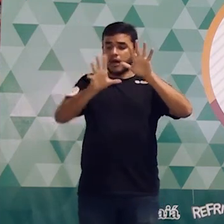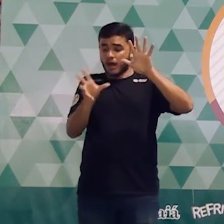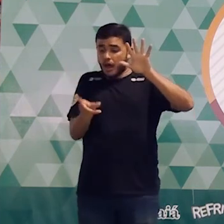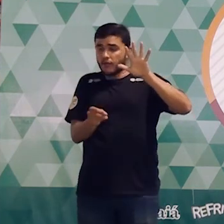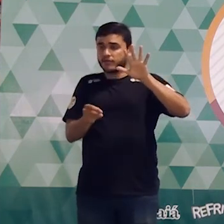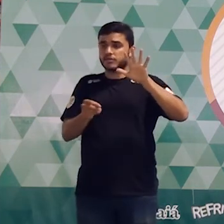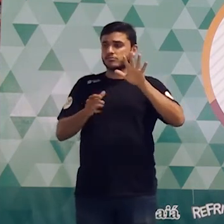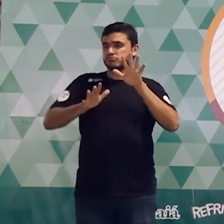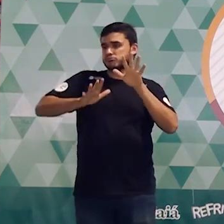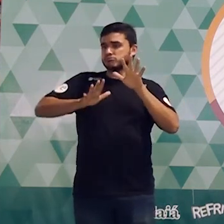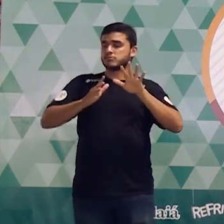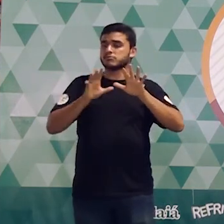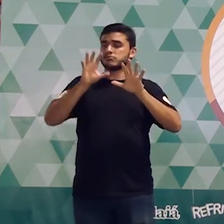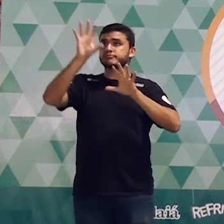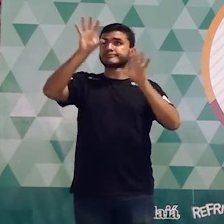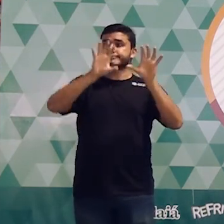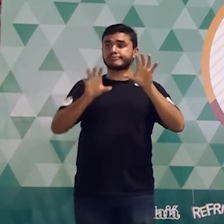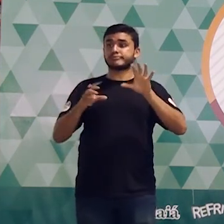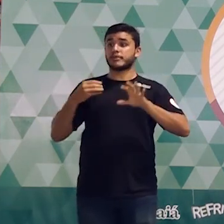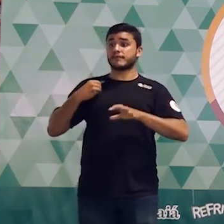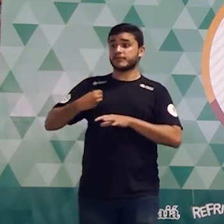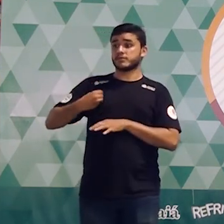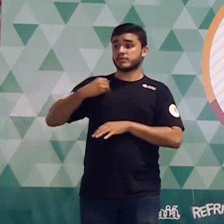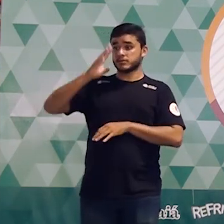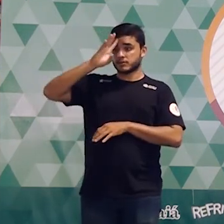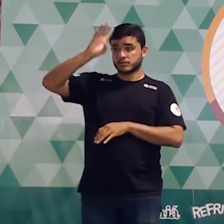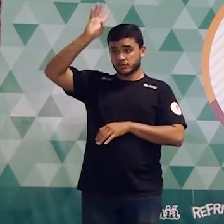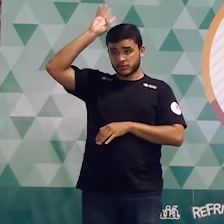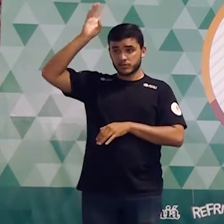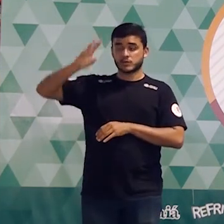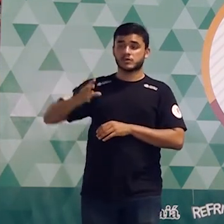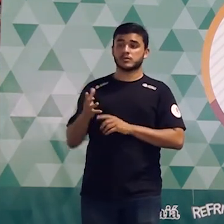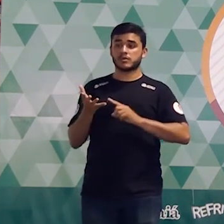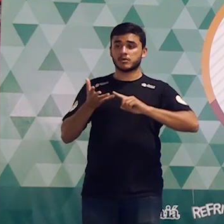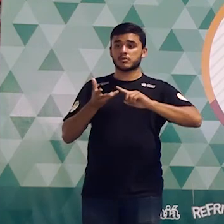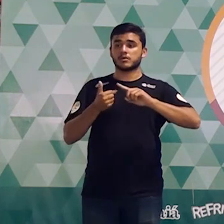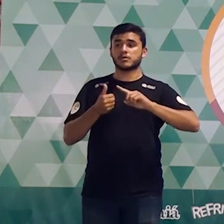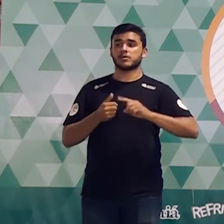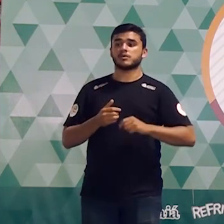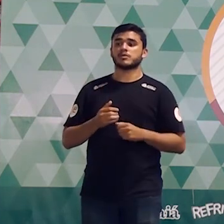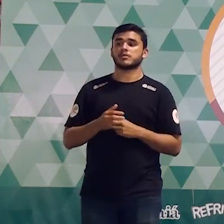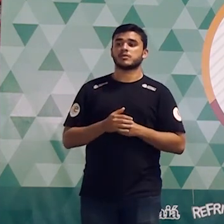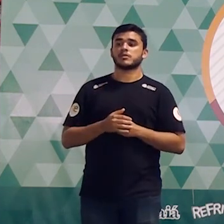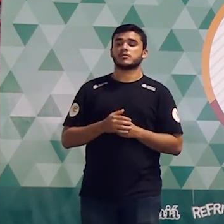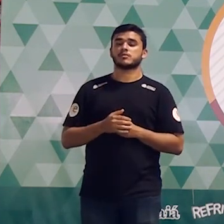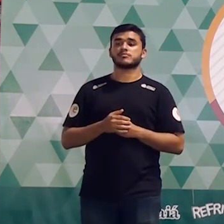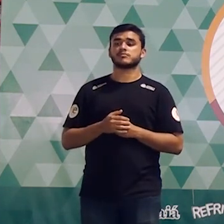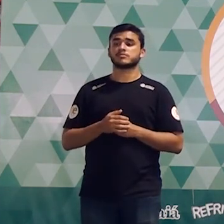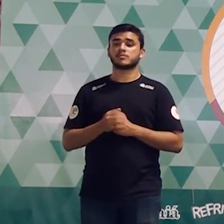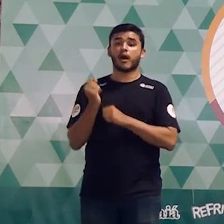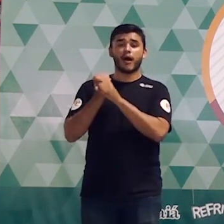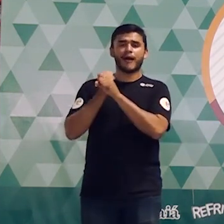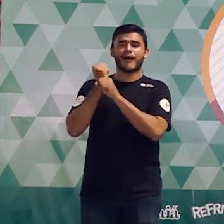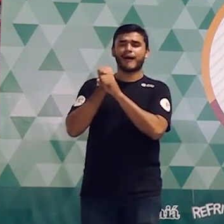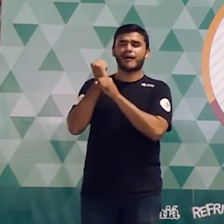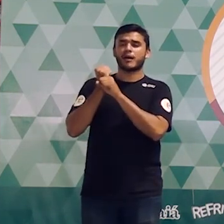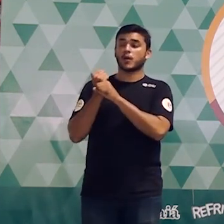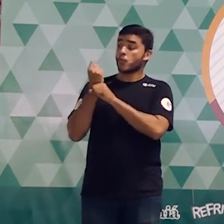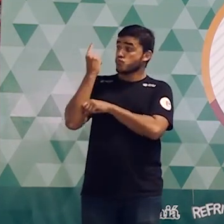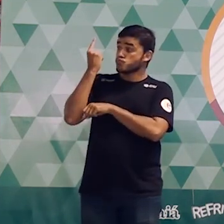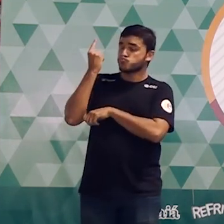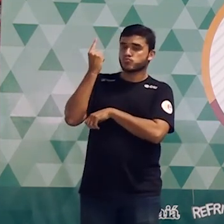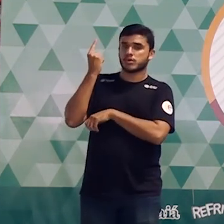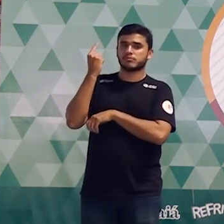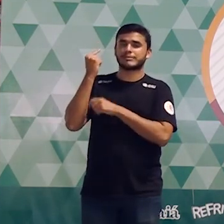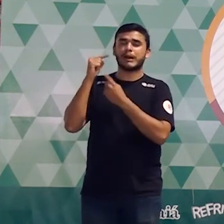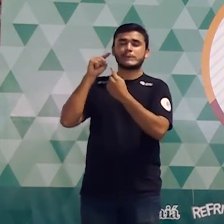pelo menos a gente tem uma ideia de quantas pessoas deviam existir no mundo no ano 1 da era cristã. Então, há 2016 anos